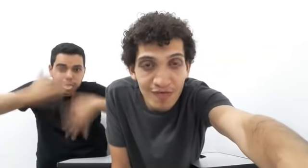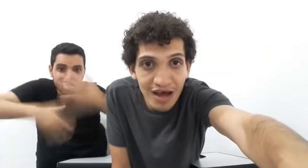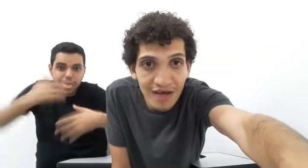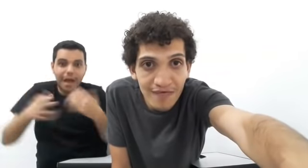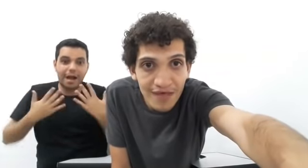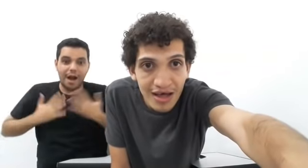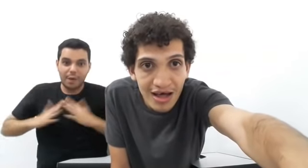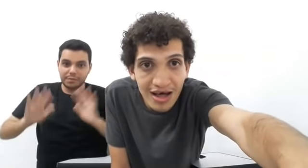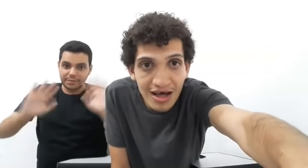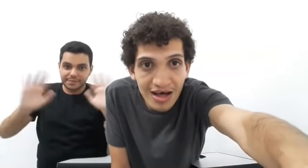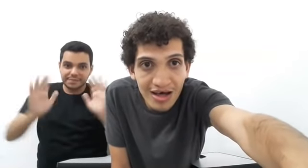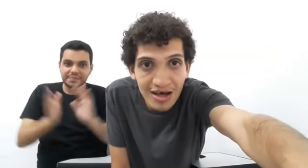lá.